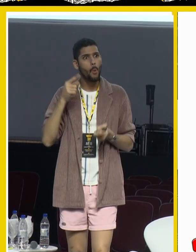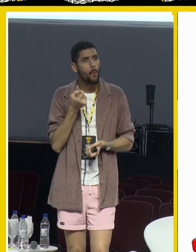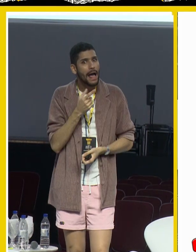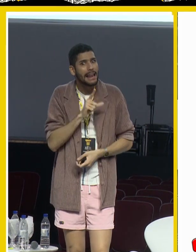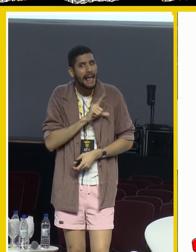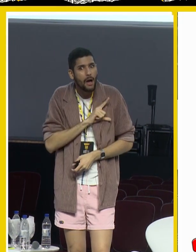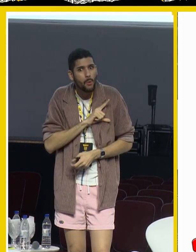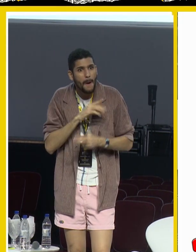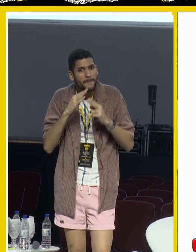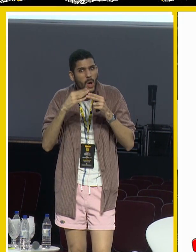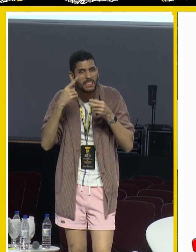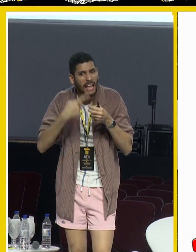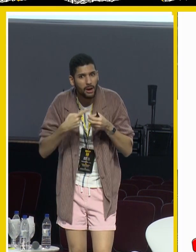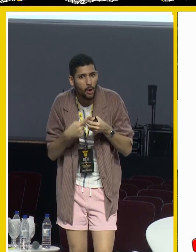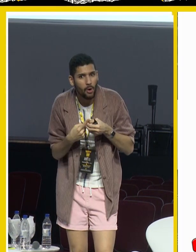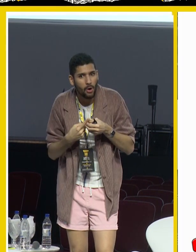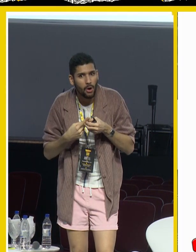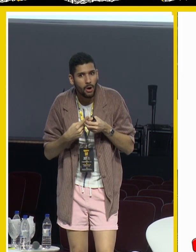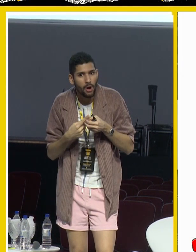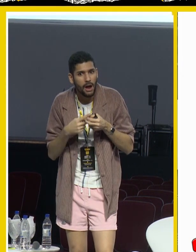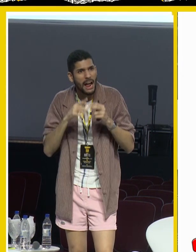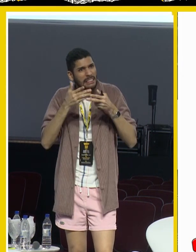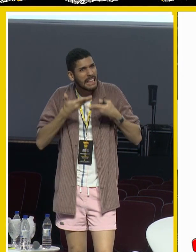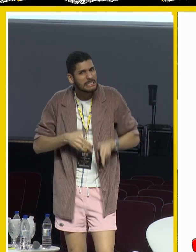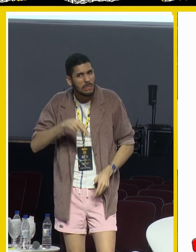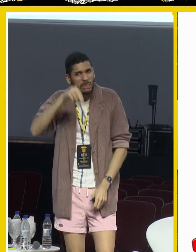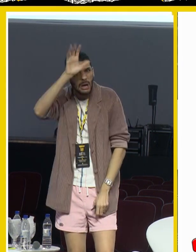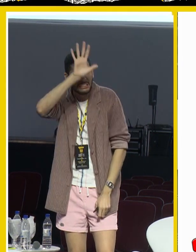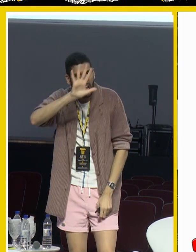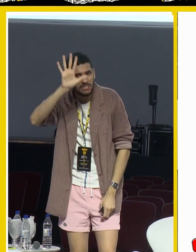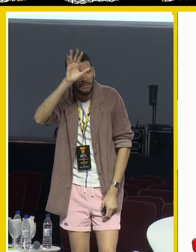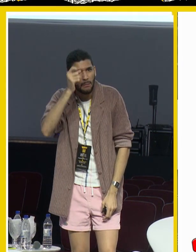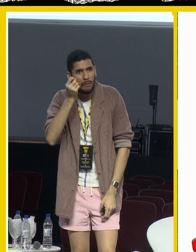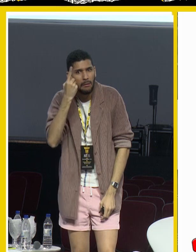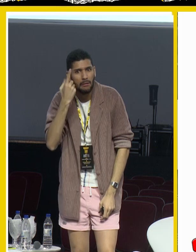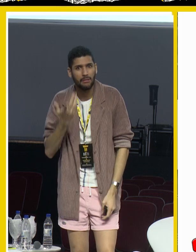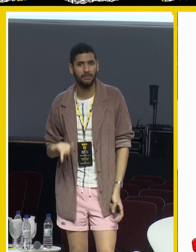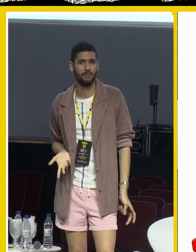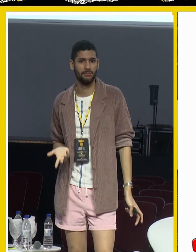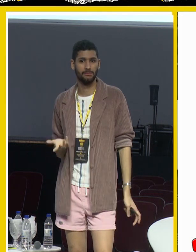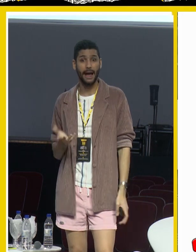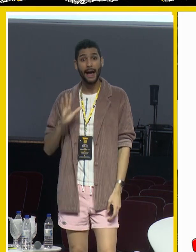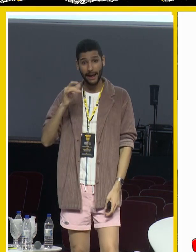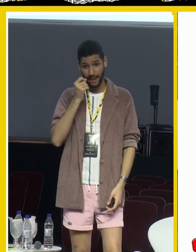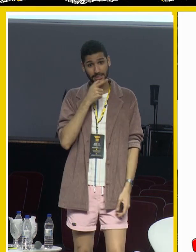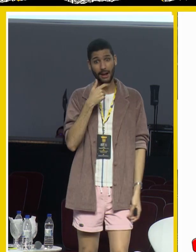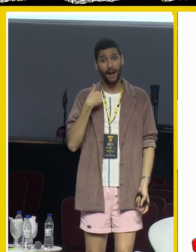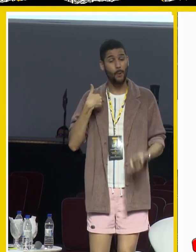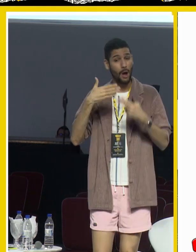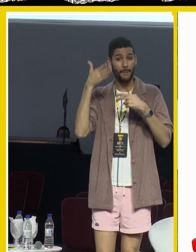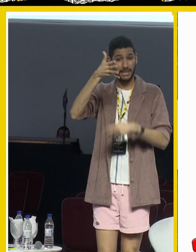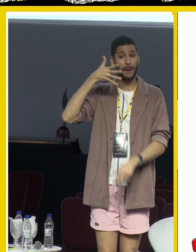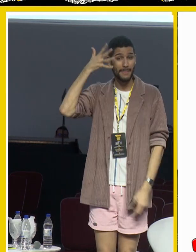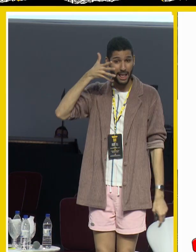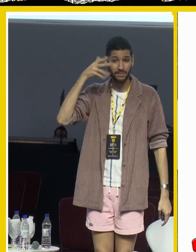produzindo conteúdo e as coisas foram acontecendo e as pessoas tentam semana no interior do nordeste